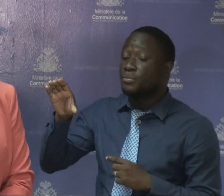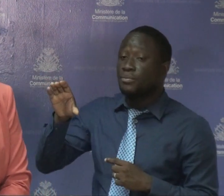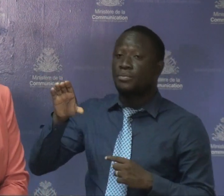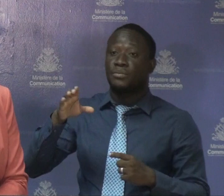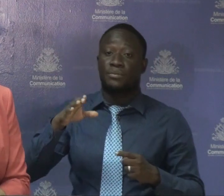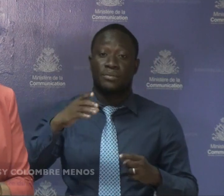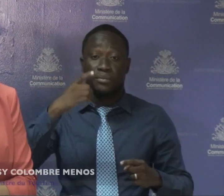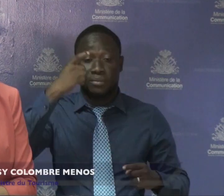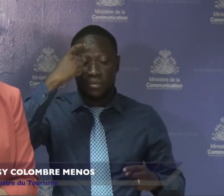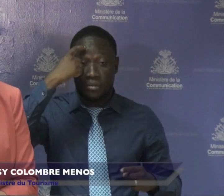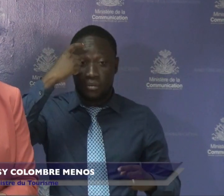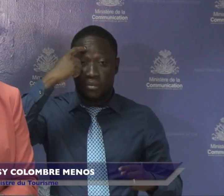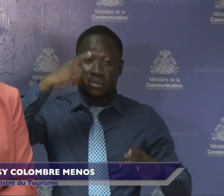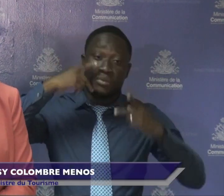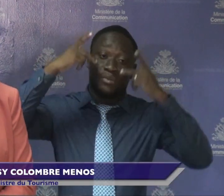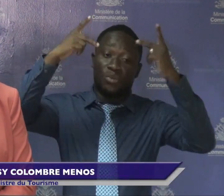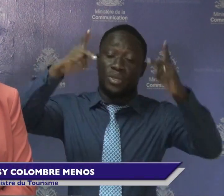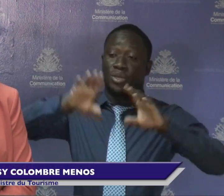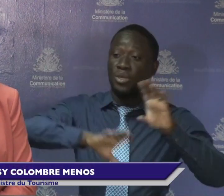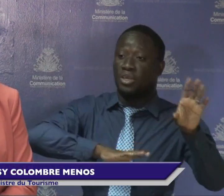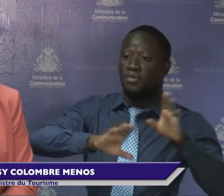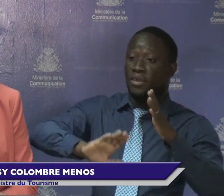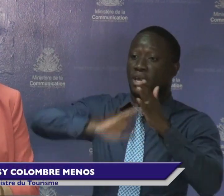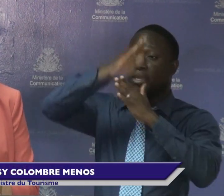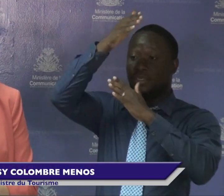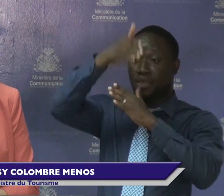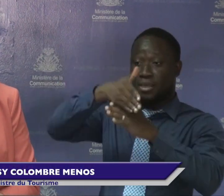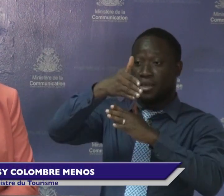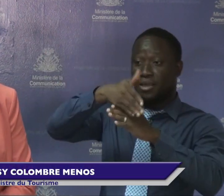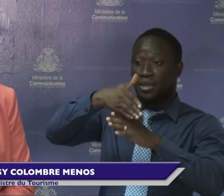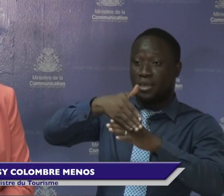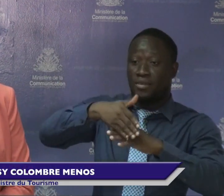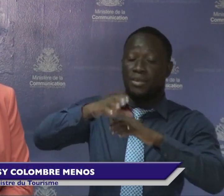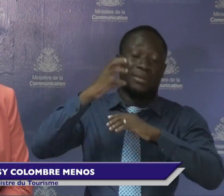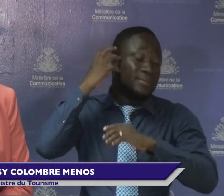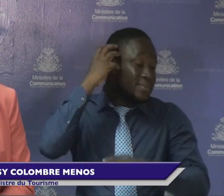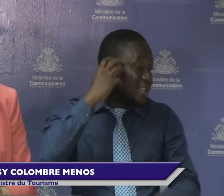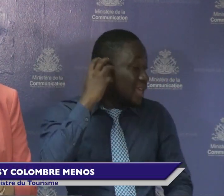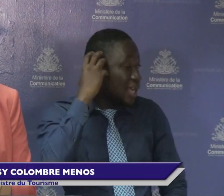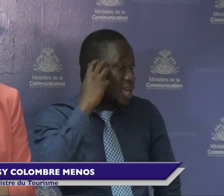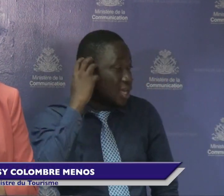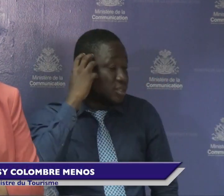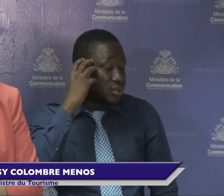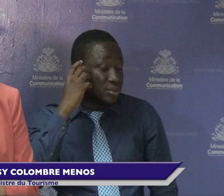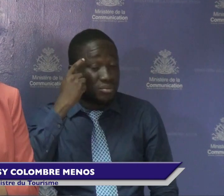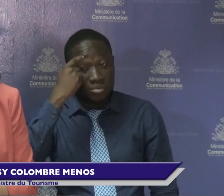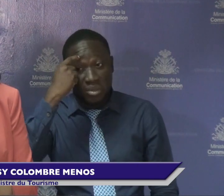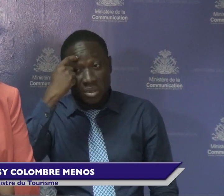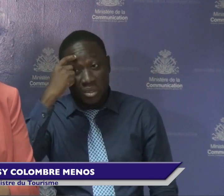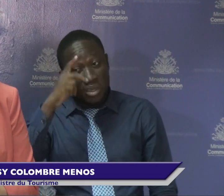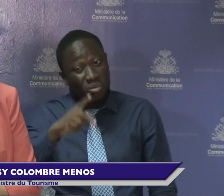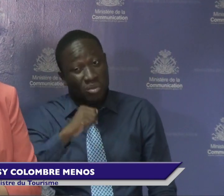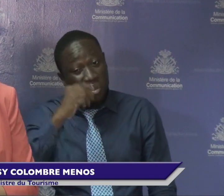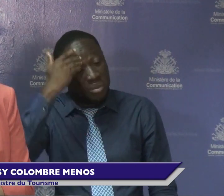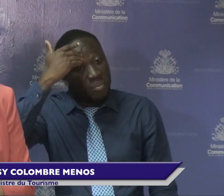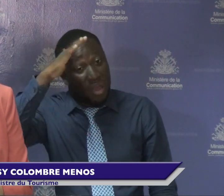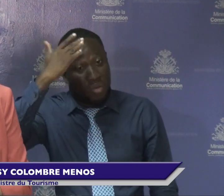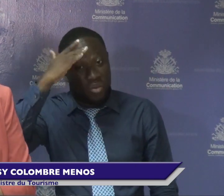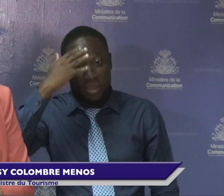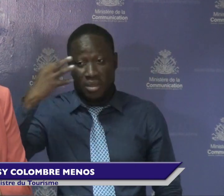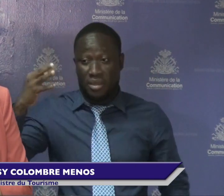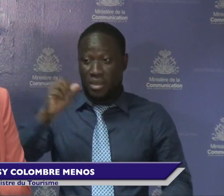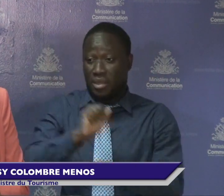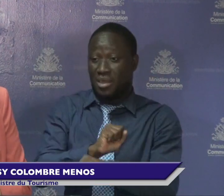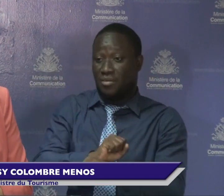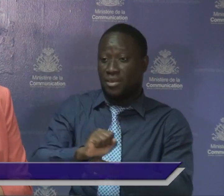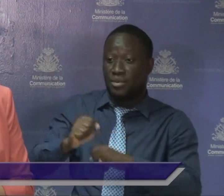moi je trouvais que malgré la publicité que nous-mêmes avons fait à travers les stations, nous trouvais que vraiment il y a de quel monde qui par contre que qui travaille que